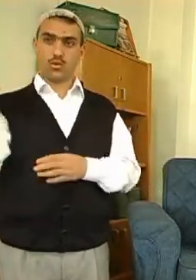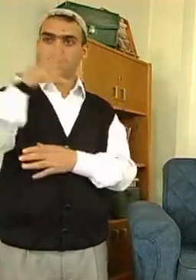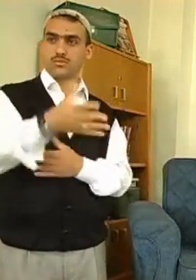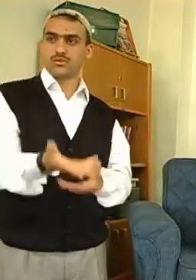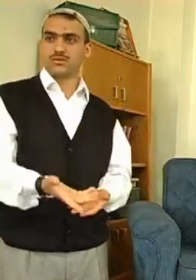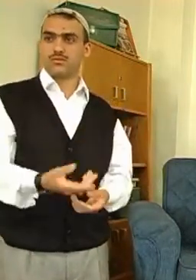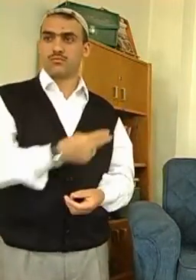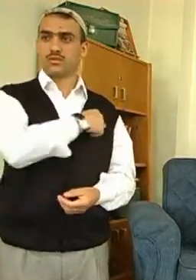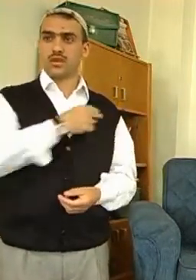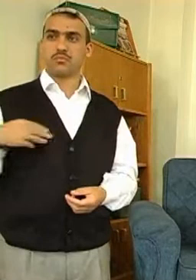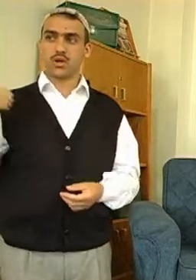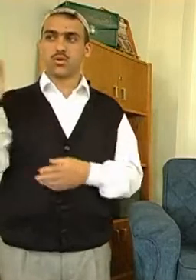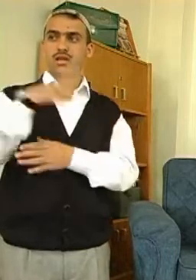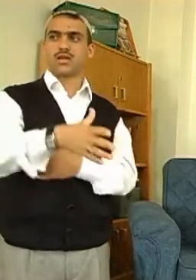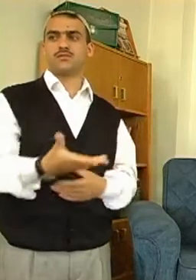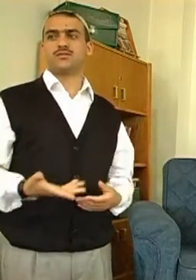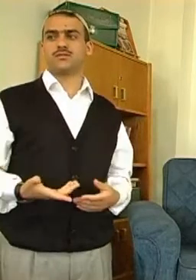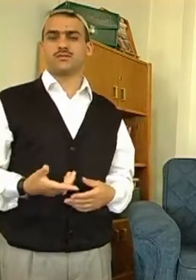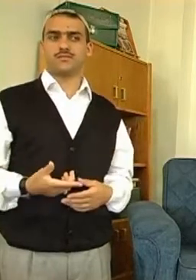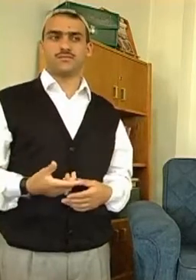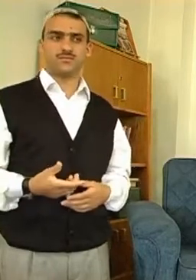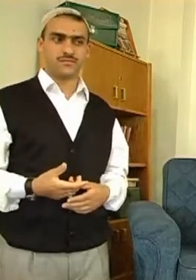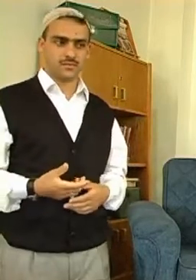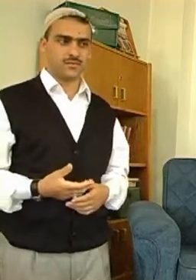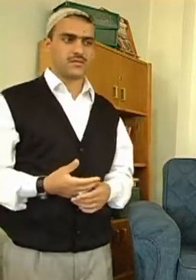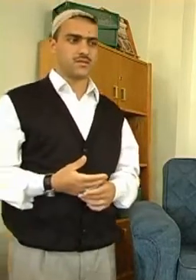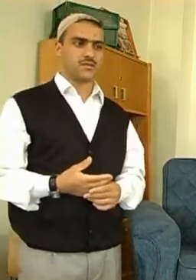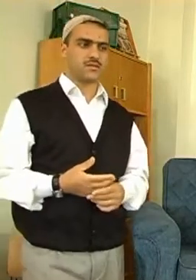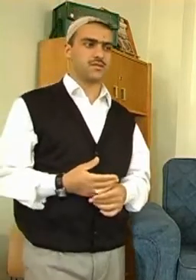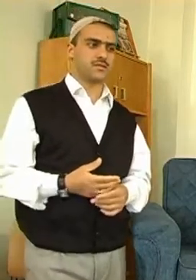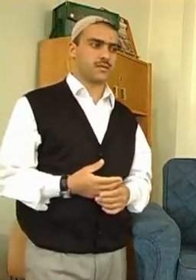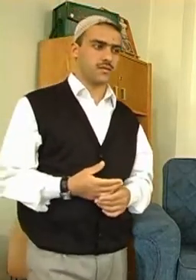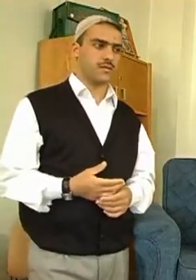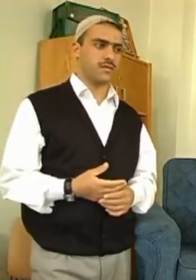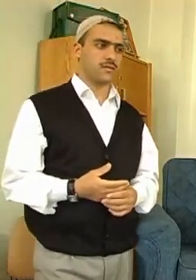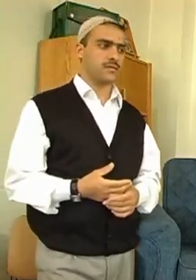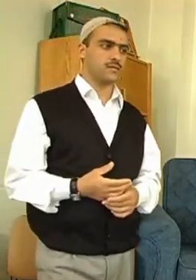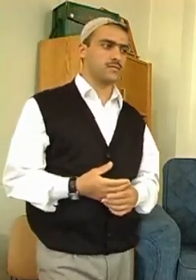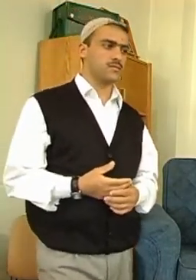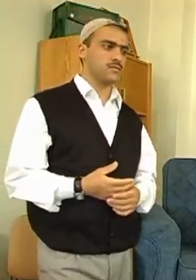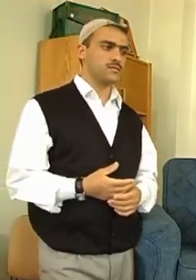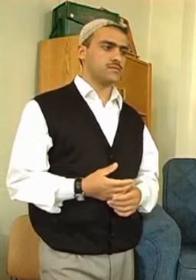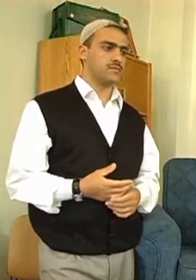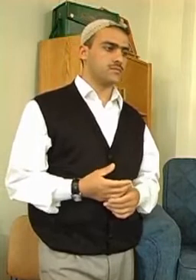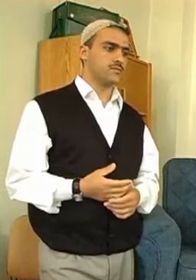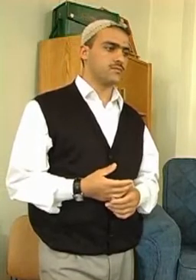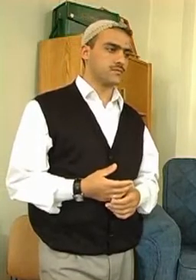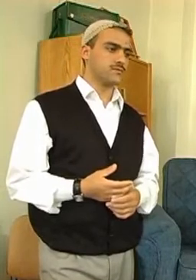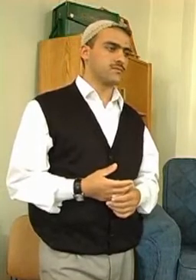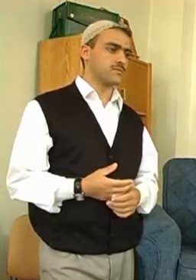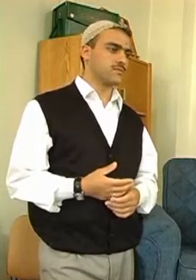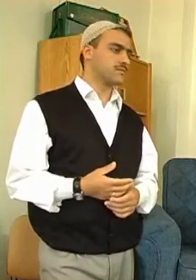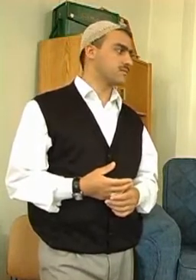meyvesi. Meyve olması cihetiyle de insan ağacın üstünde yani. Değil mi? Kendisinin üstünde. Ondan. Şimdi bir